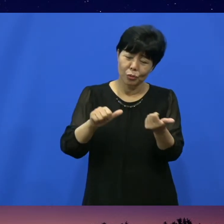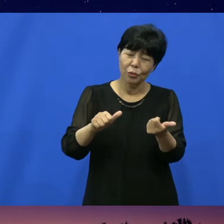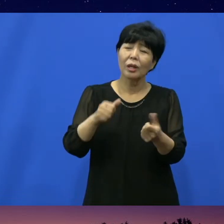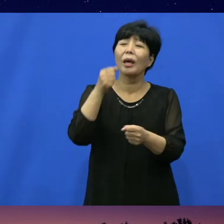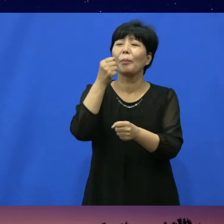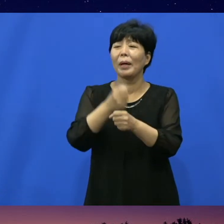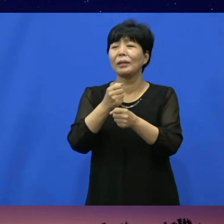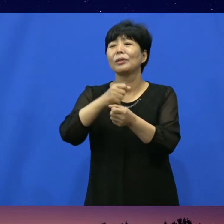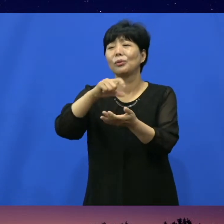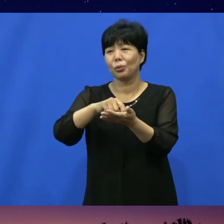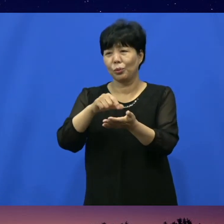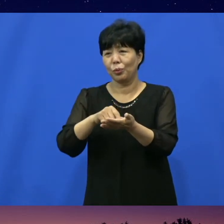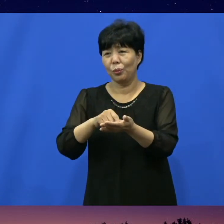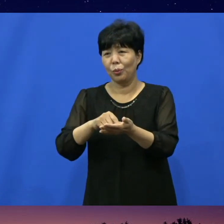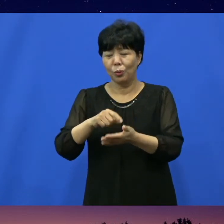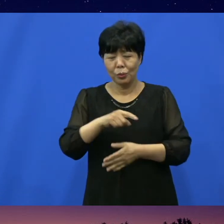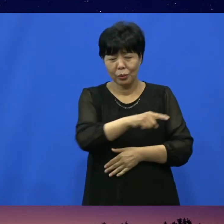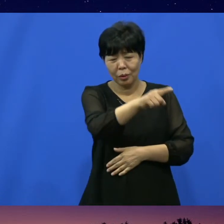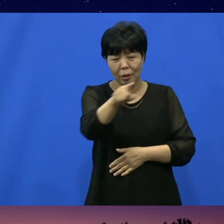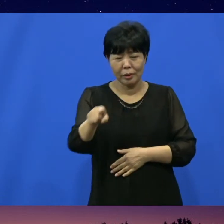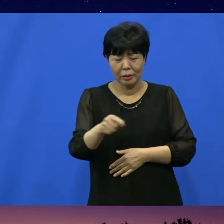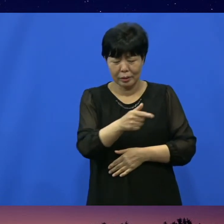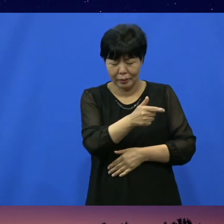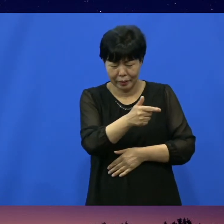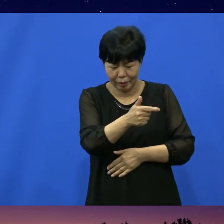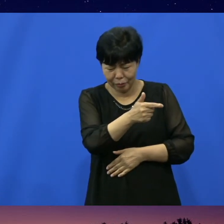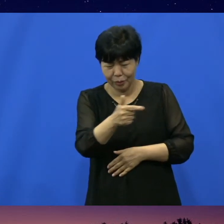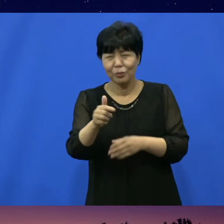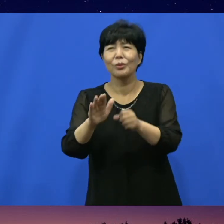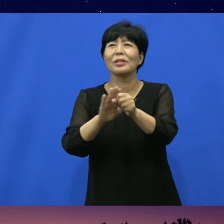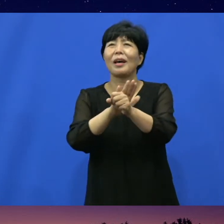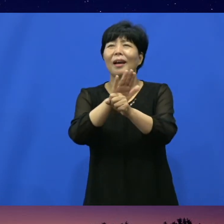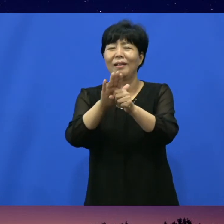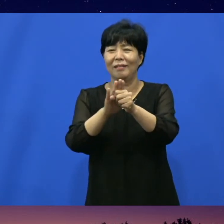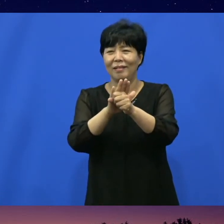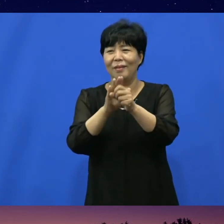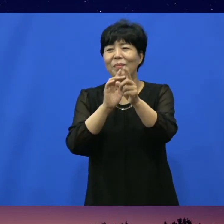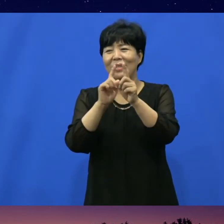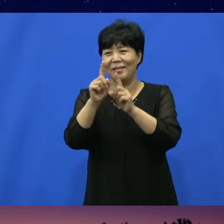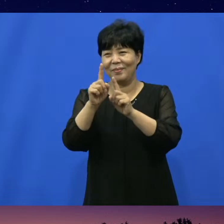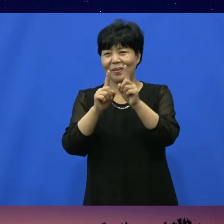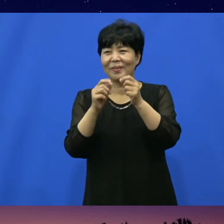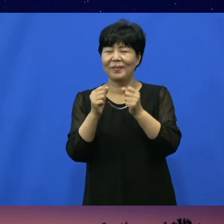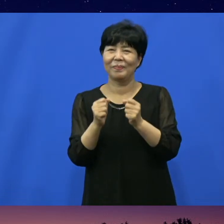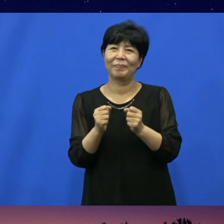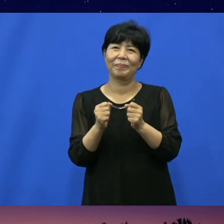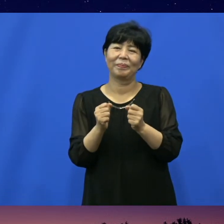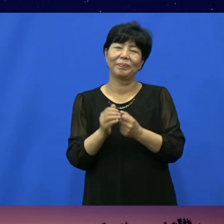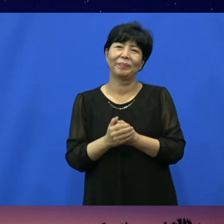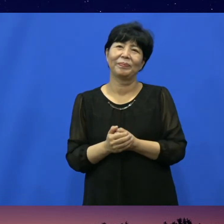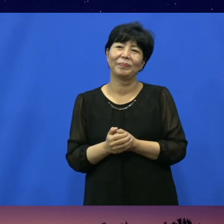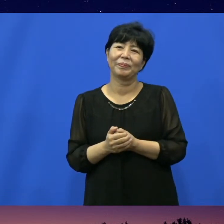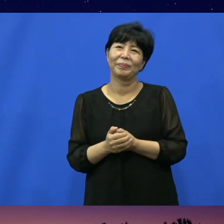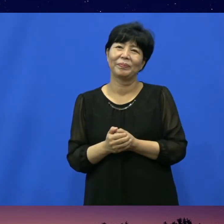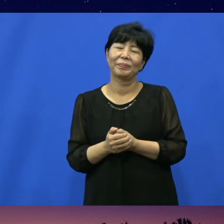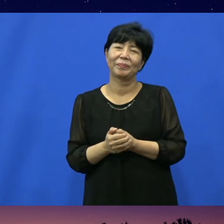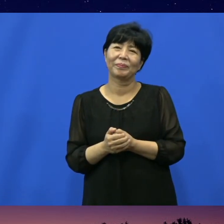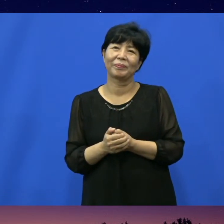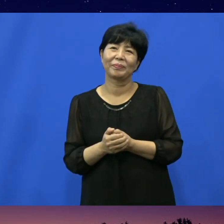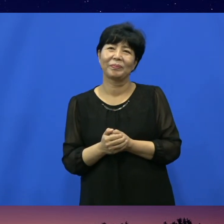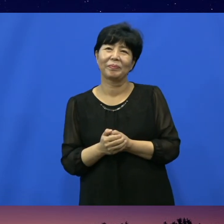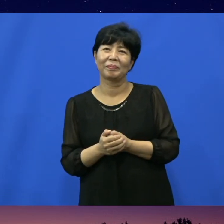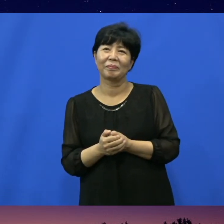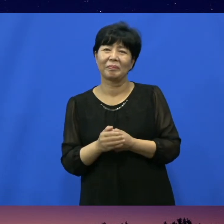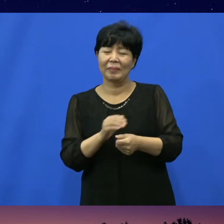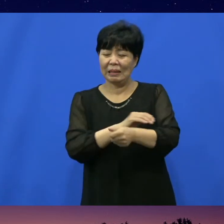존재다. 이 십자가가 강력하게 우리를 사로잡으면요, 우리의 존재감은요 엄청나져요. 그게 어디